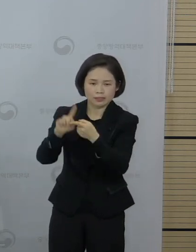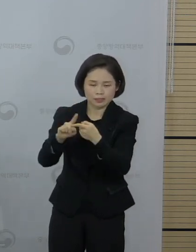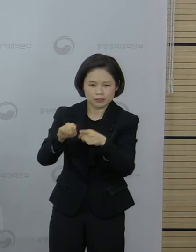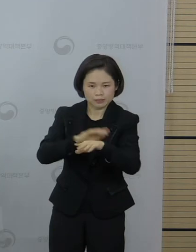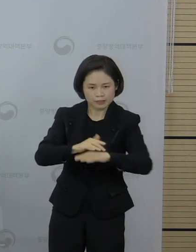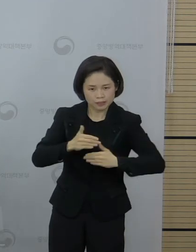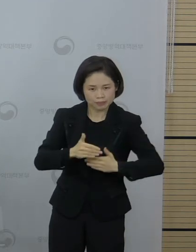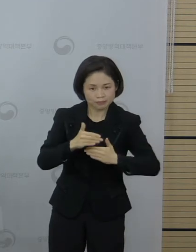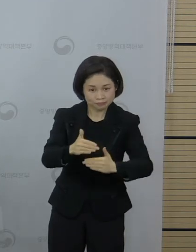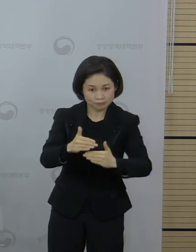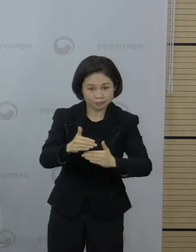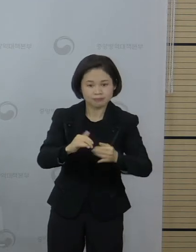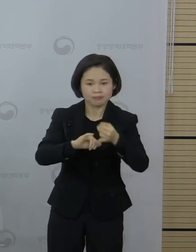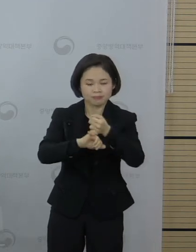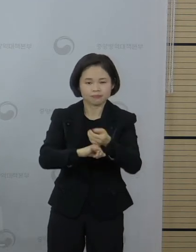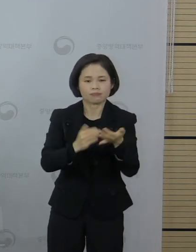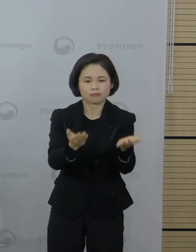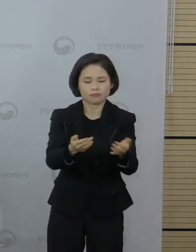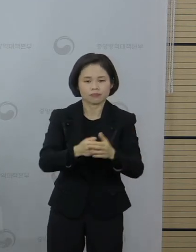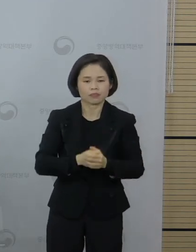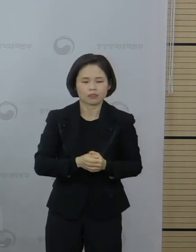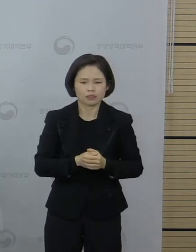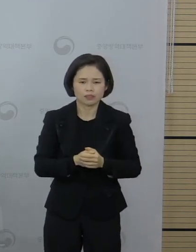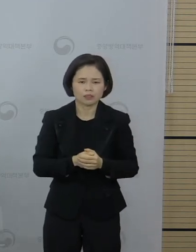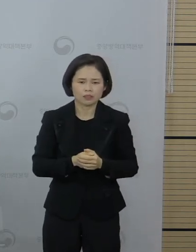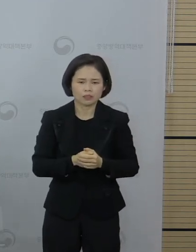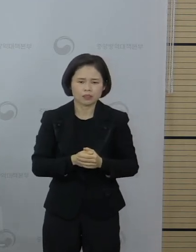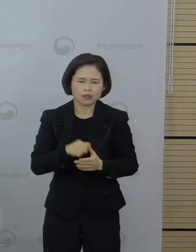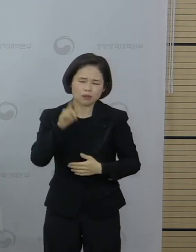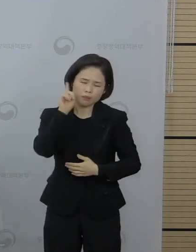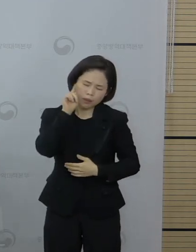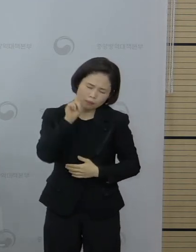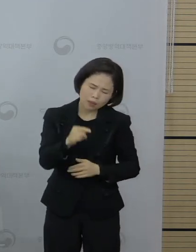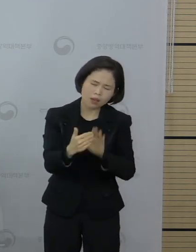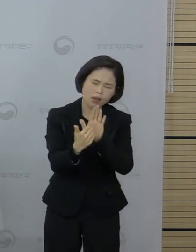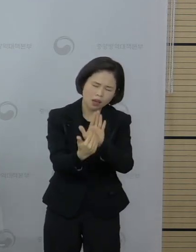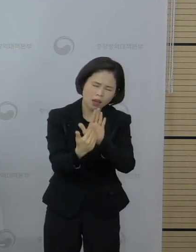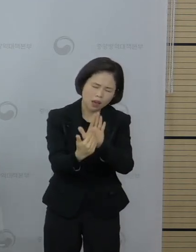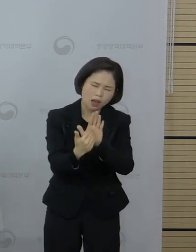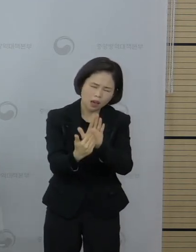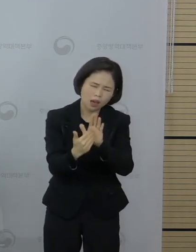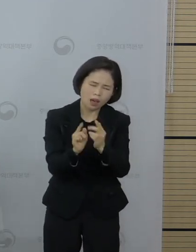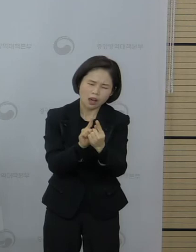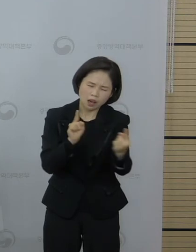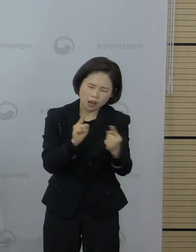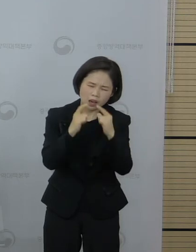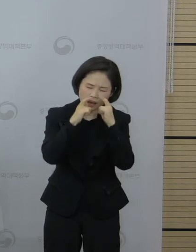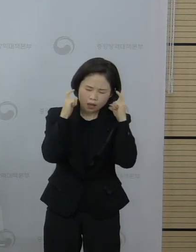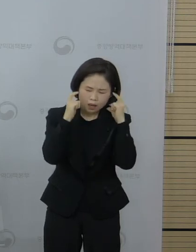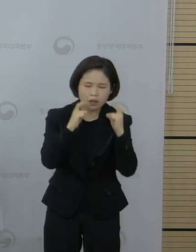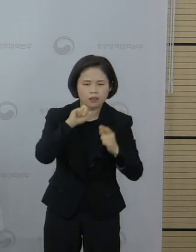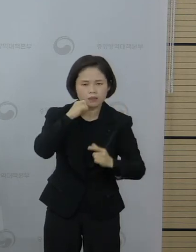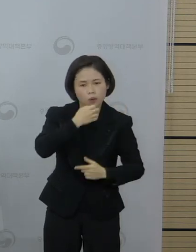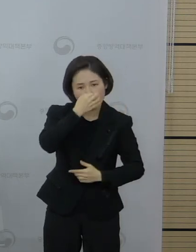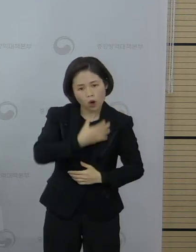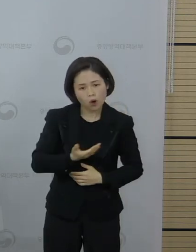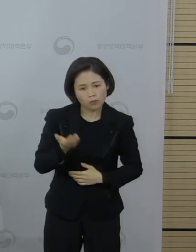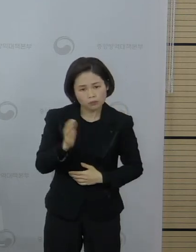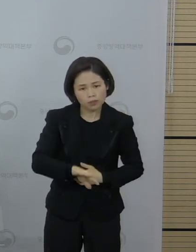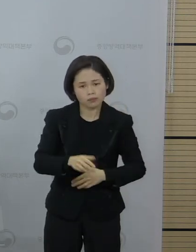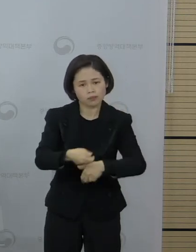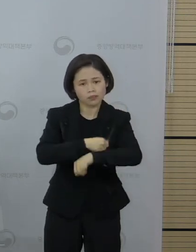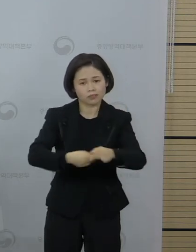진행하겠습니다. 하루하루 거리두기로 쌓이는 피로, 그리고 어려움에도 불구하고 적극 참여해 주시는